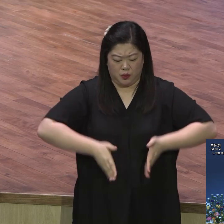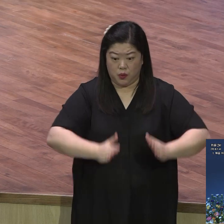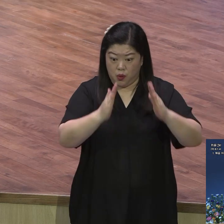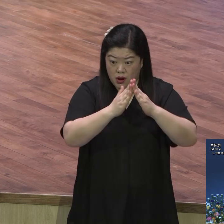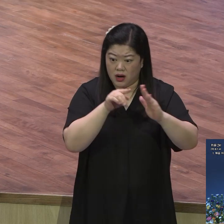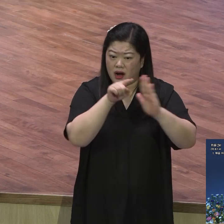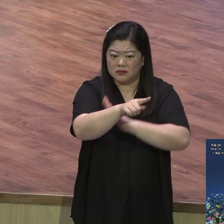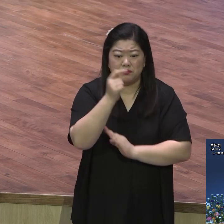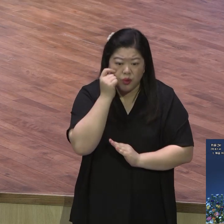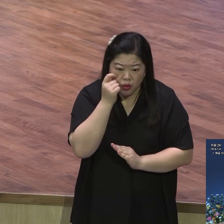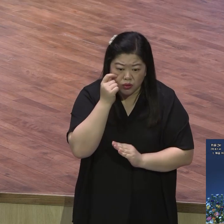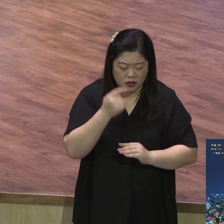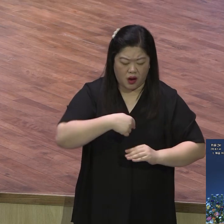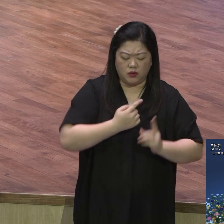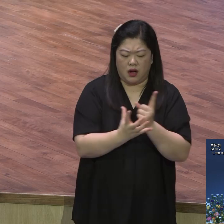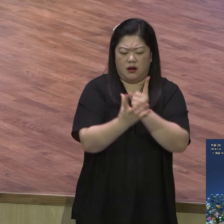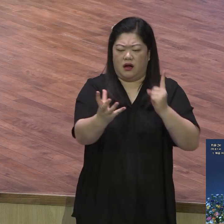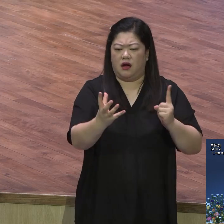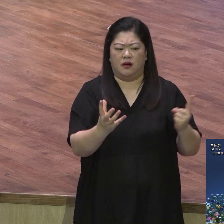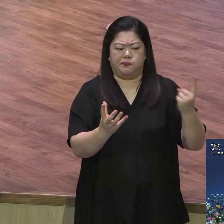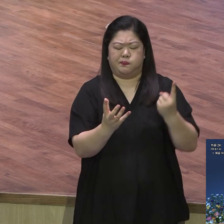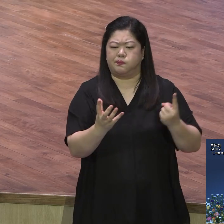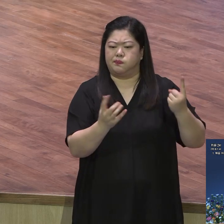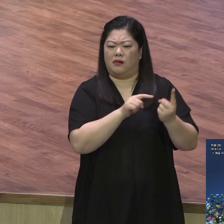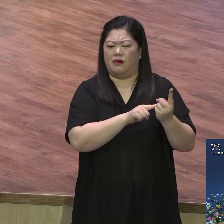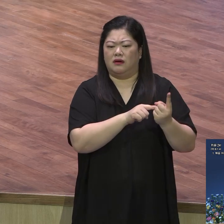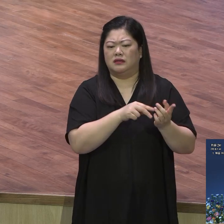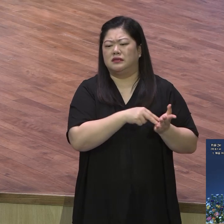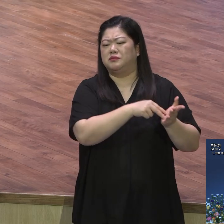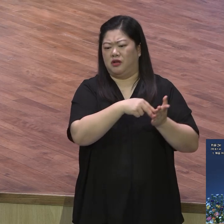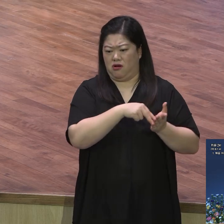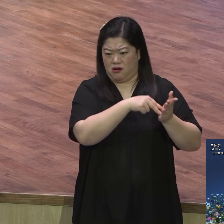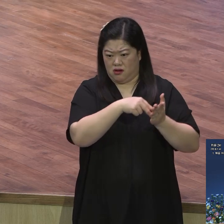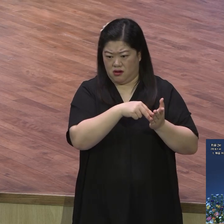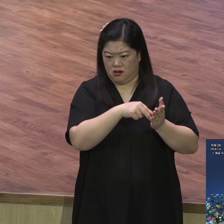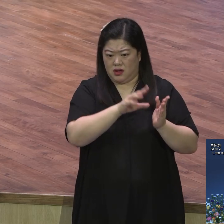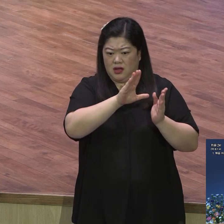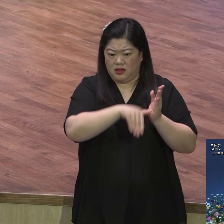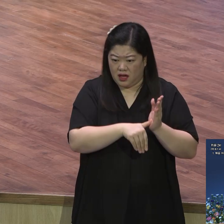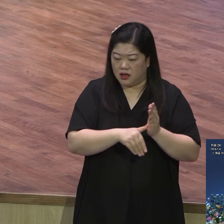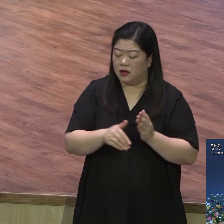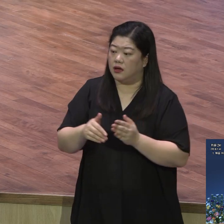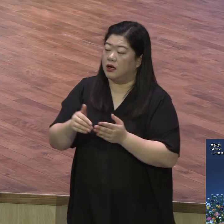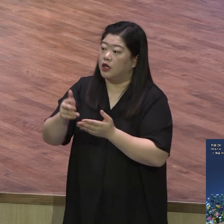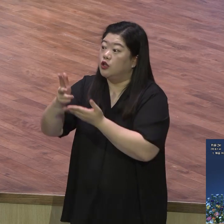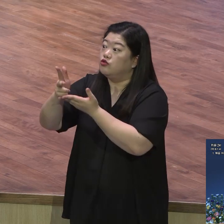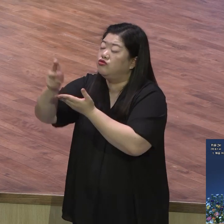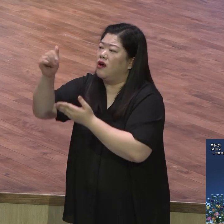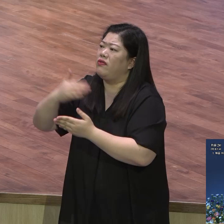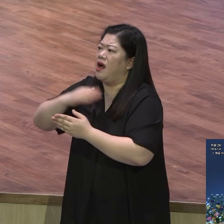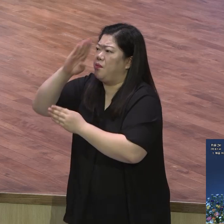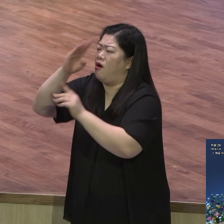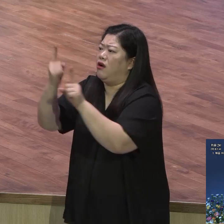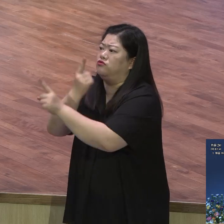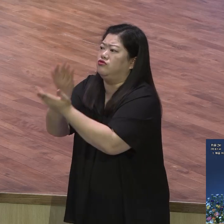그럼 못 간다 말이에요. 얼마나 자기 병이 고치 보고 싶을 텐데 나병 고쳐주세요. 그러니까 말 안 했다 말이에요.